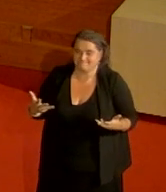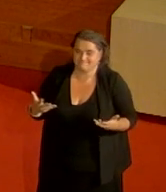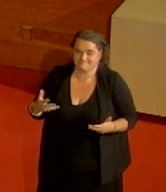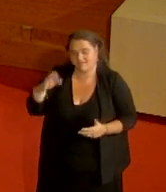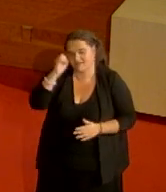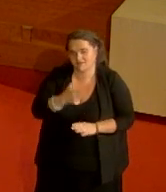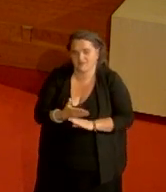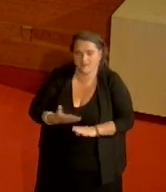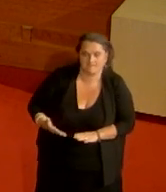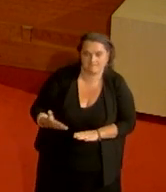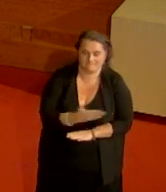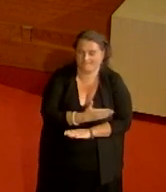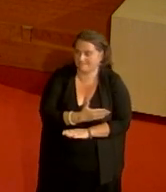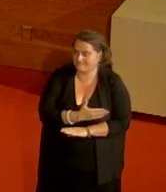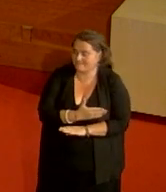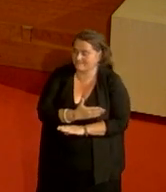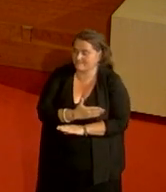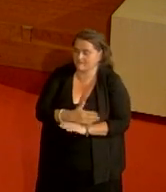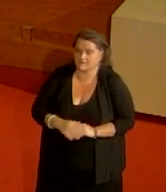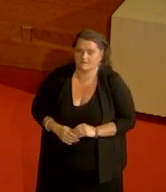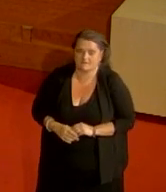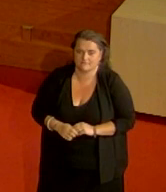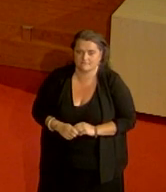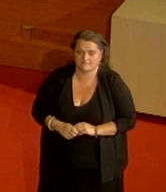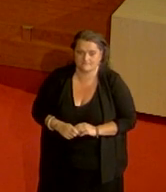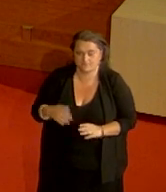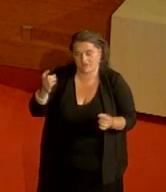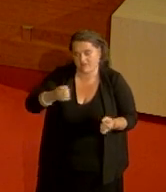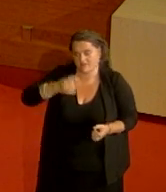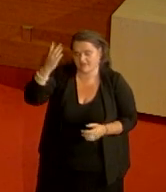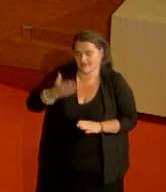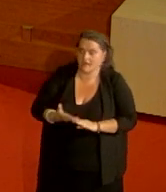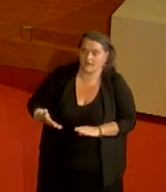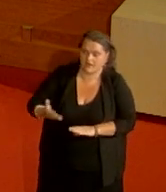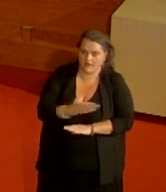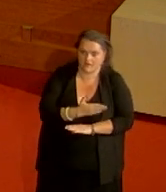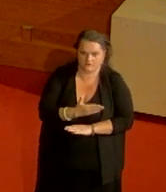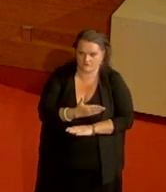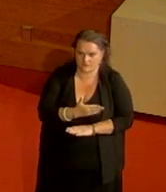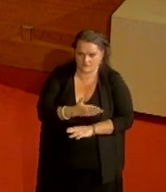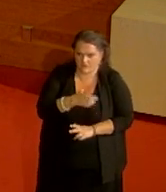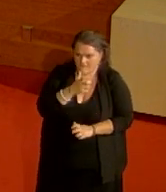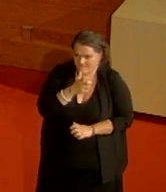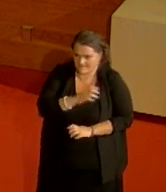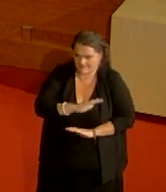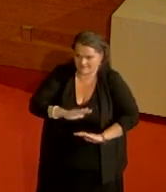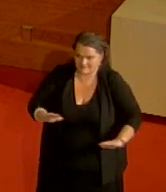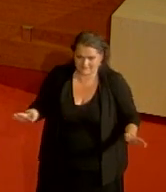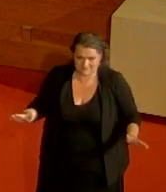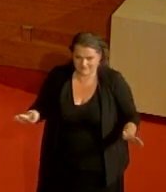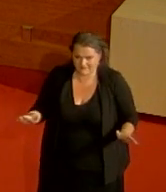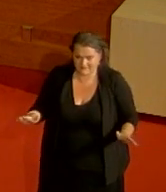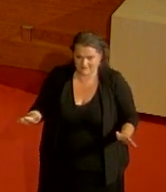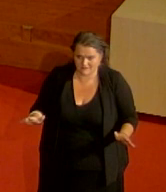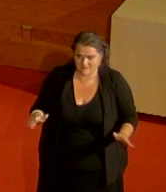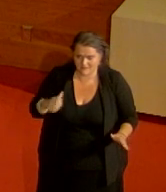eh Y ese esa ese predominio de ideas preconcebidas es terrorífico para para el corazón